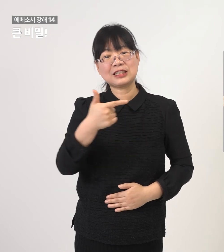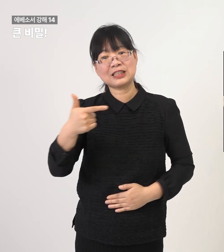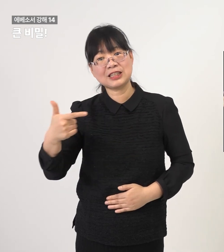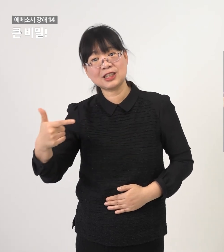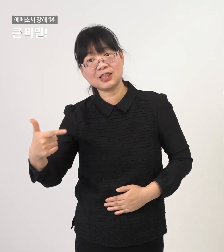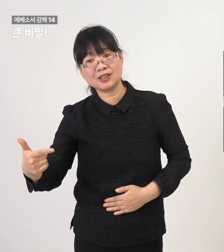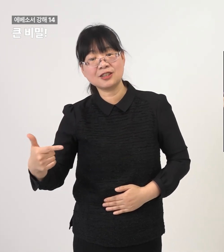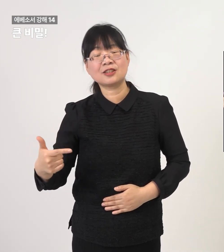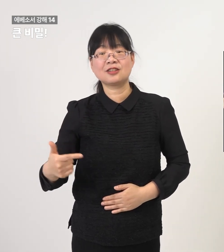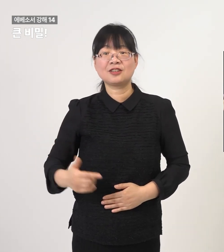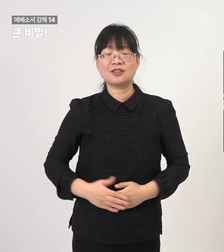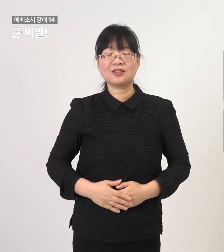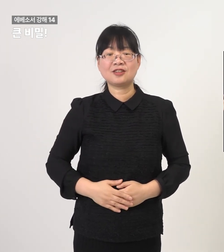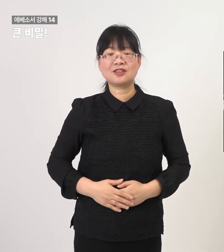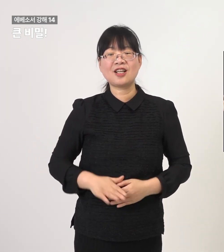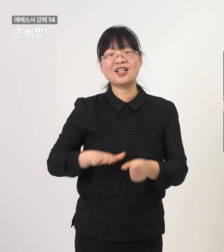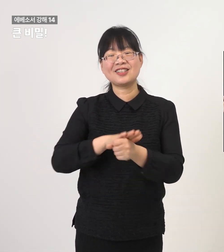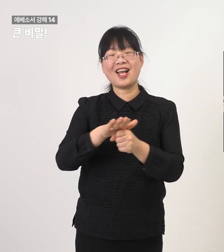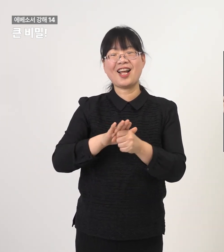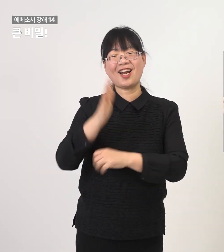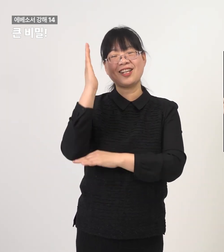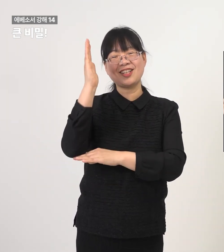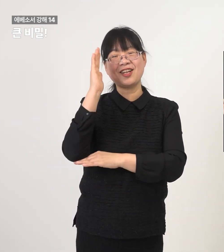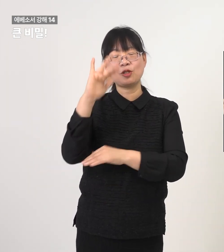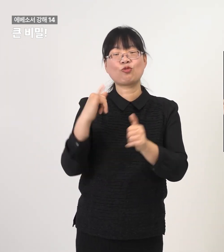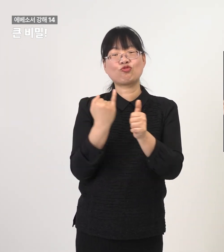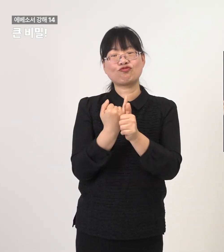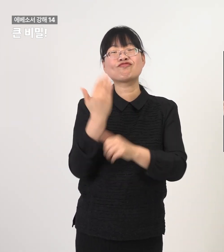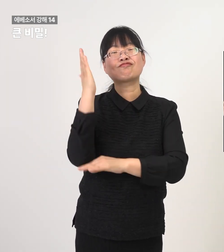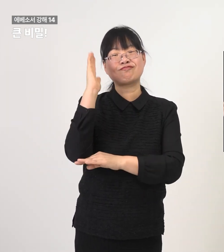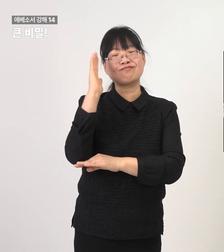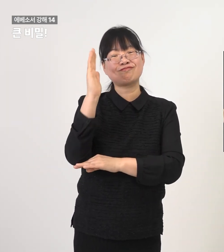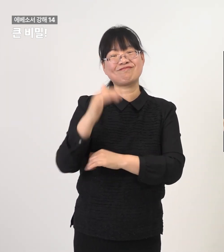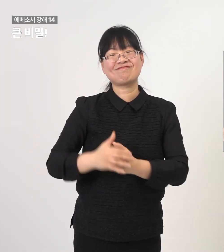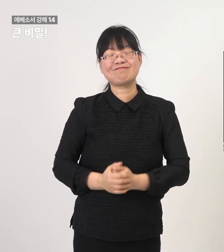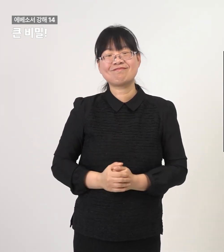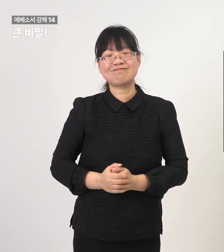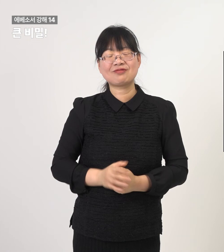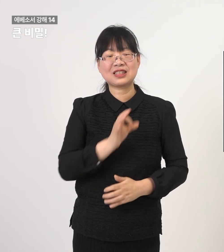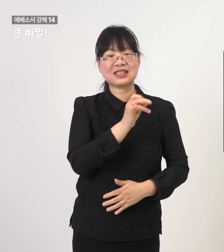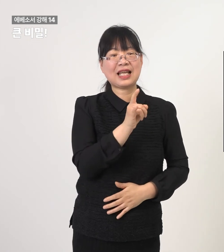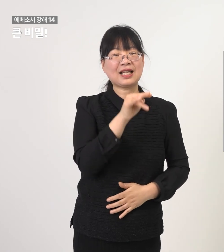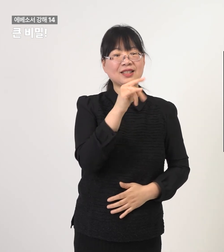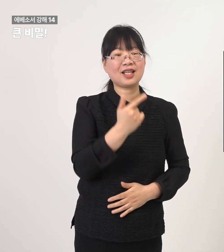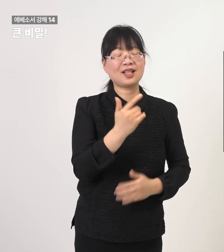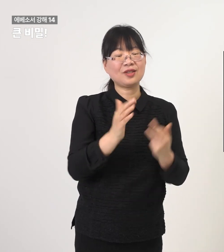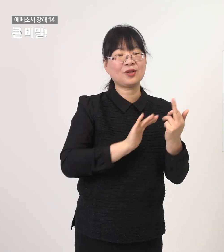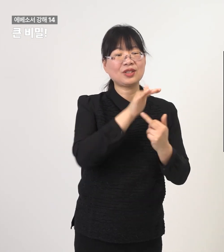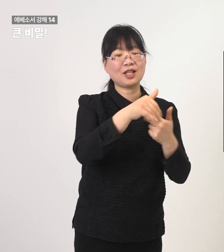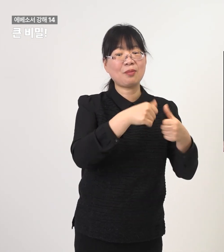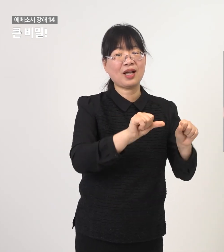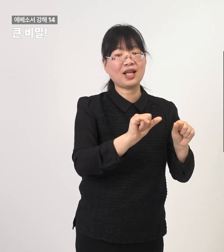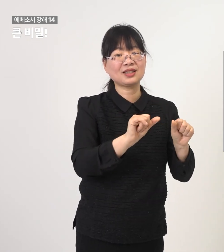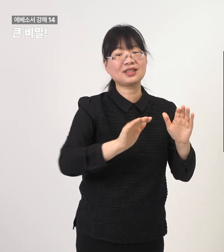거대한 러브 스토리요, 웨딩 스토리입니다. 에덴 동산에서 망가진